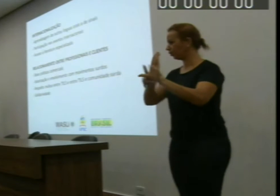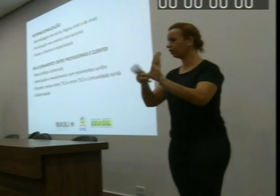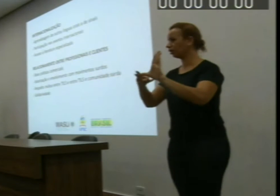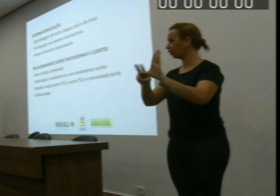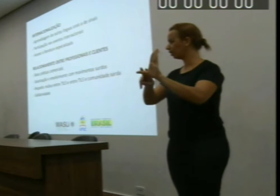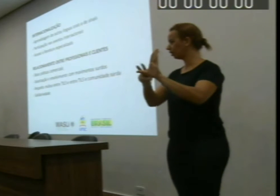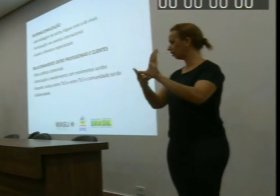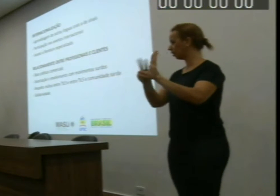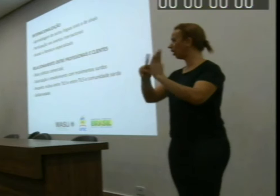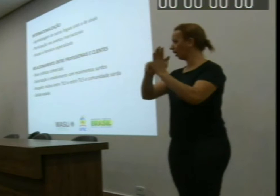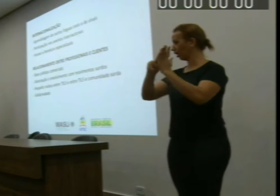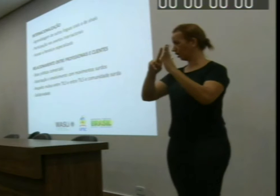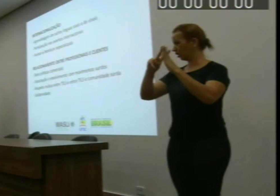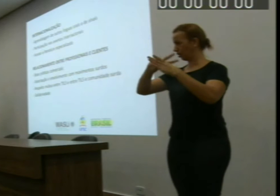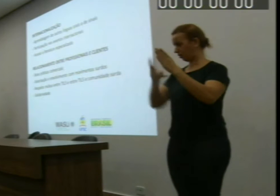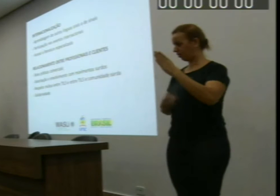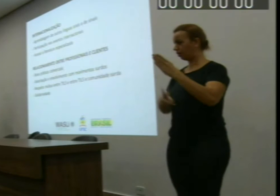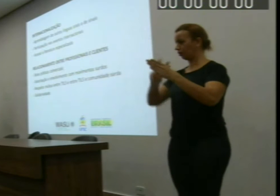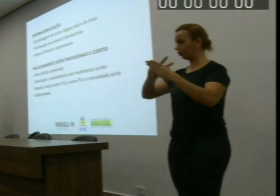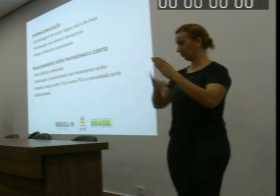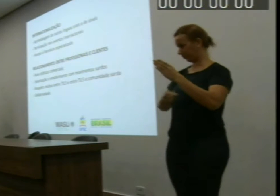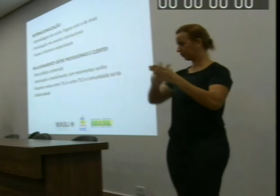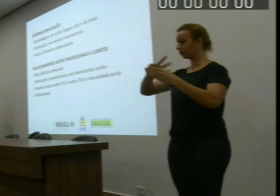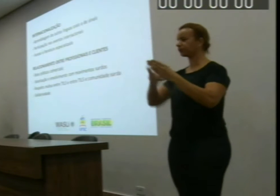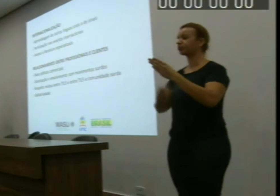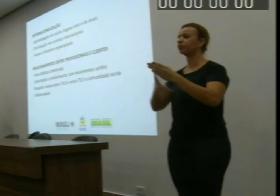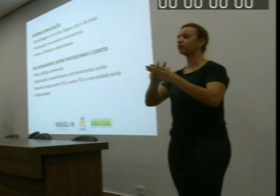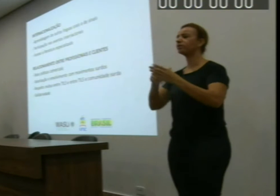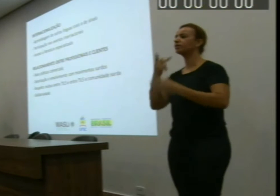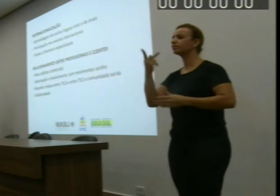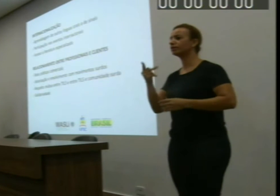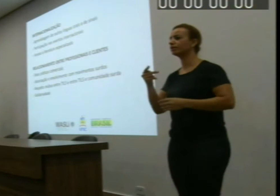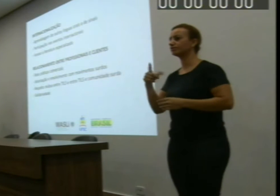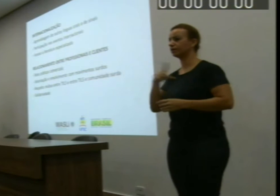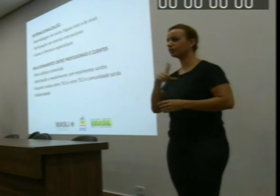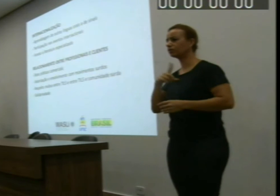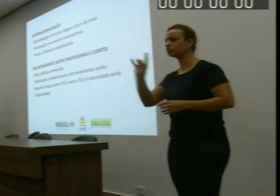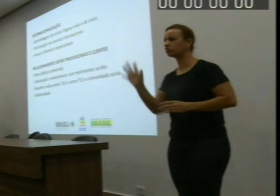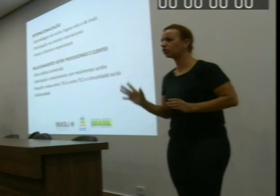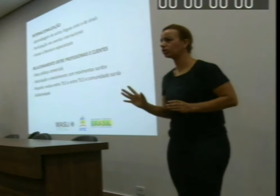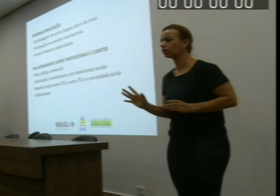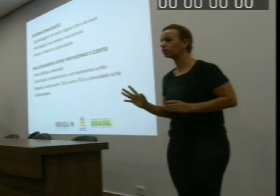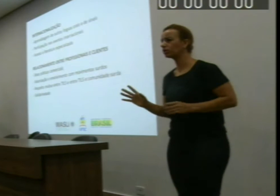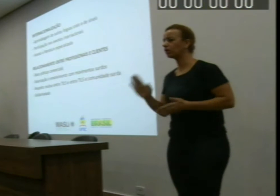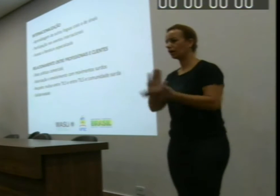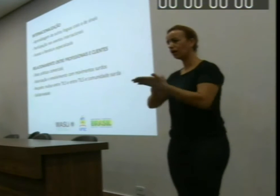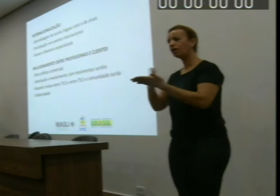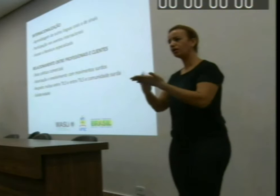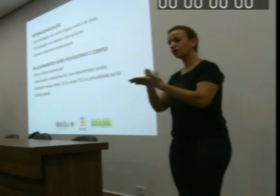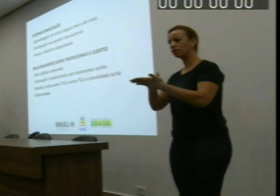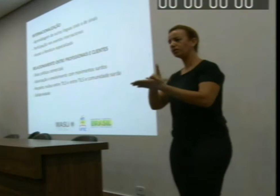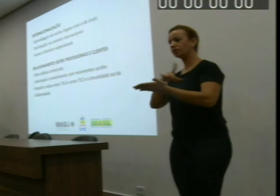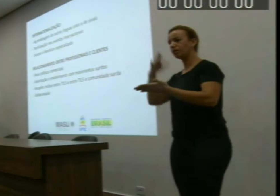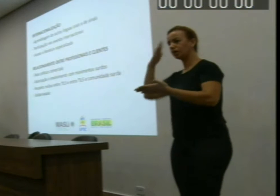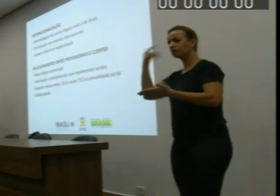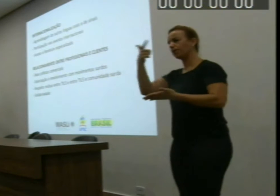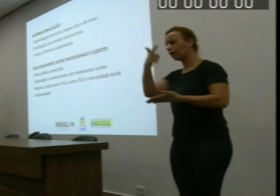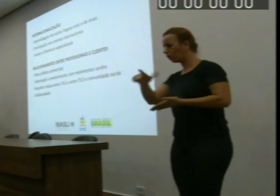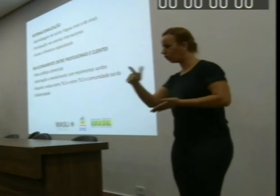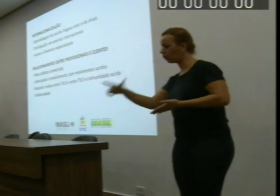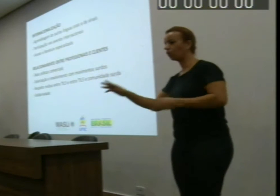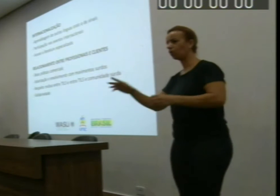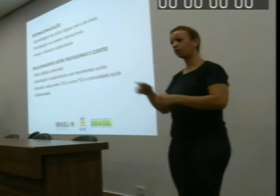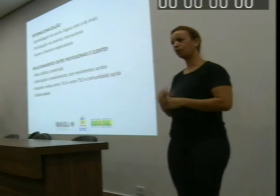e outras línguas de sinais e outras línguas faladas no Brasil por exemplo a gente já teve situações de haver a necessidade de